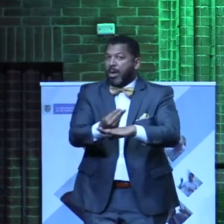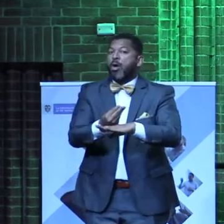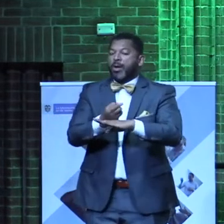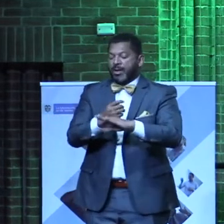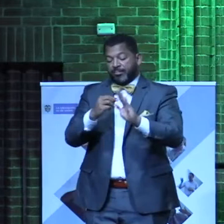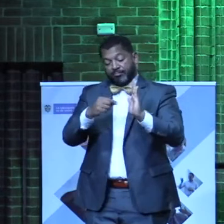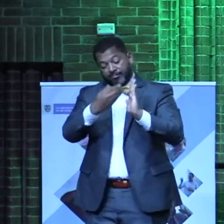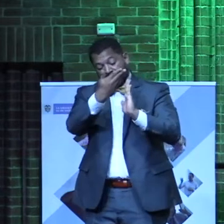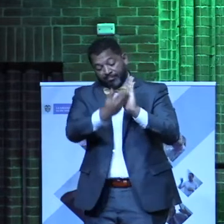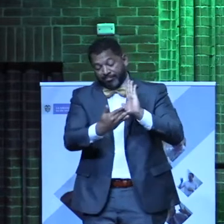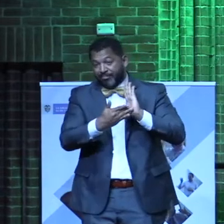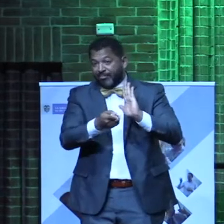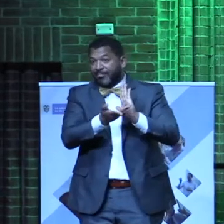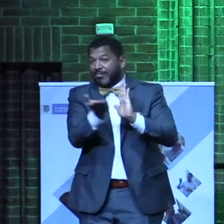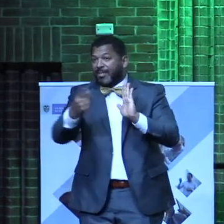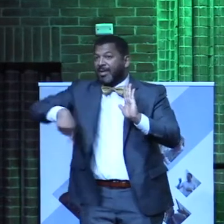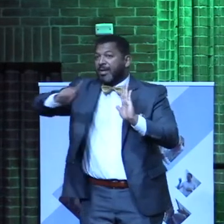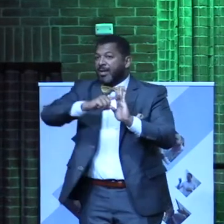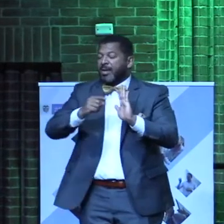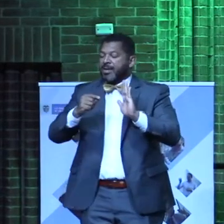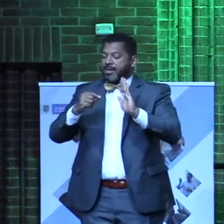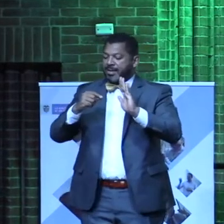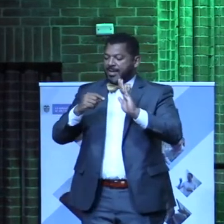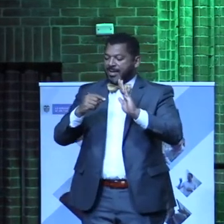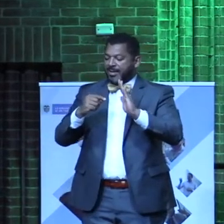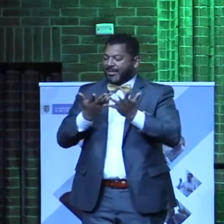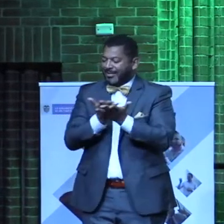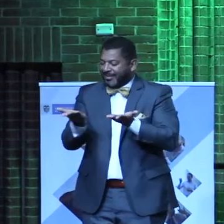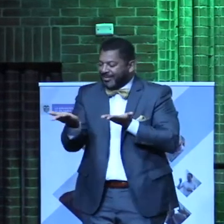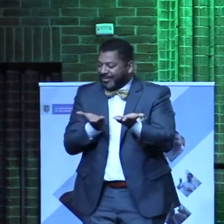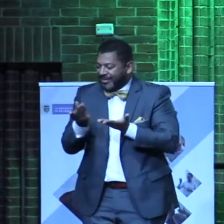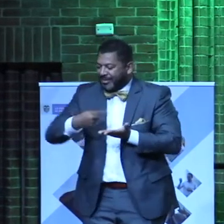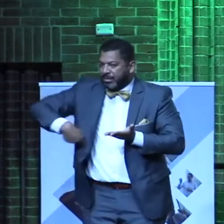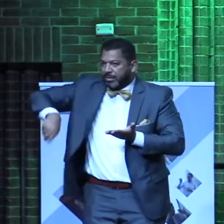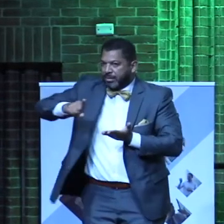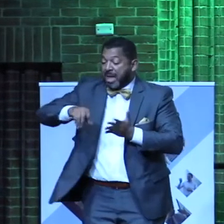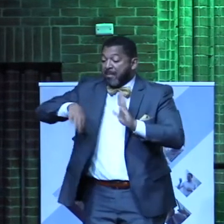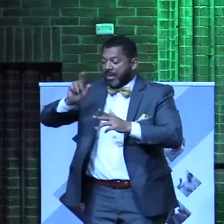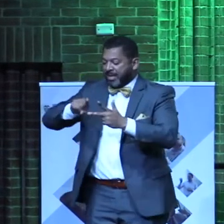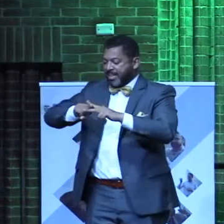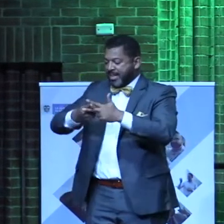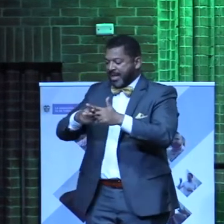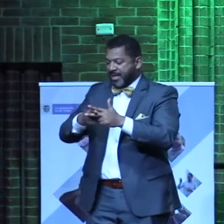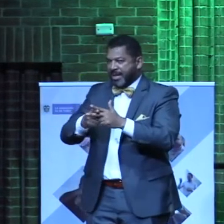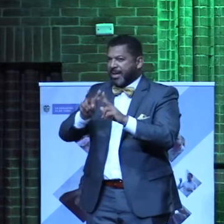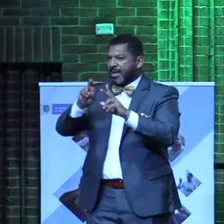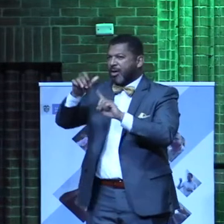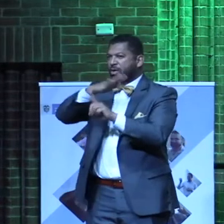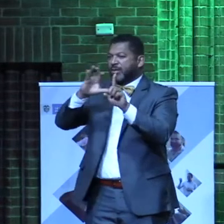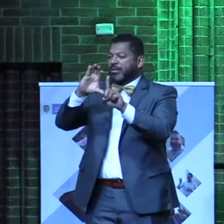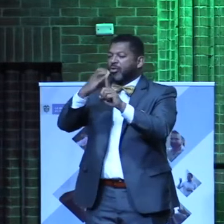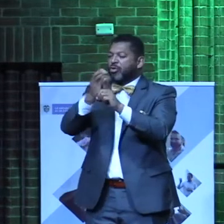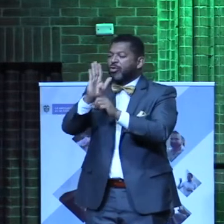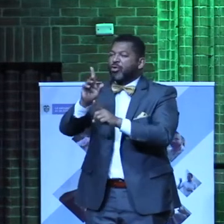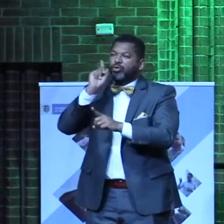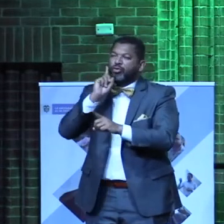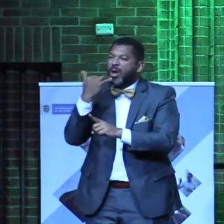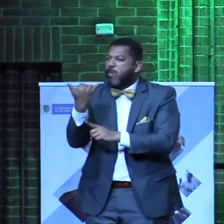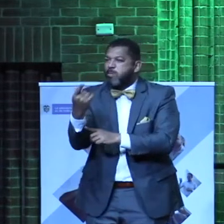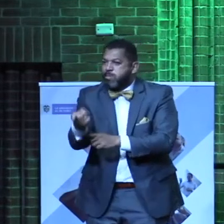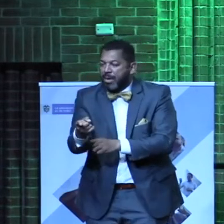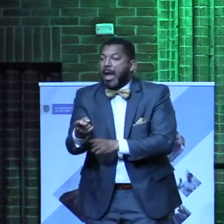institucional, se desarrollaron unos talleres de la cultura sorda. Estos talleres, los 4